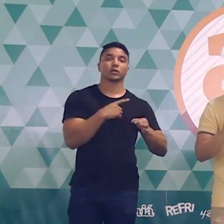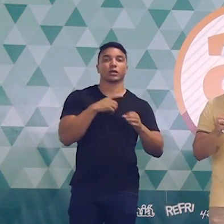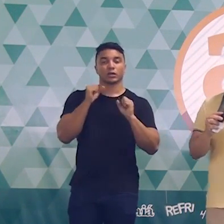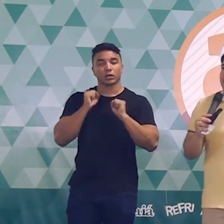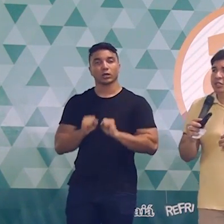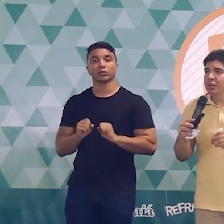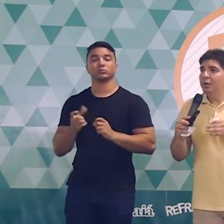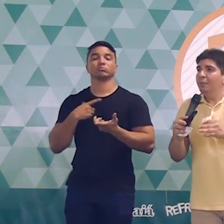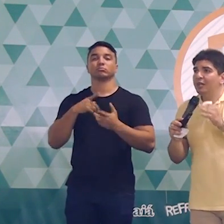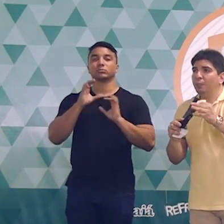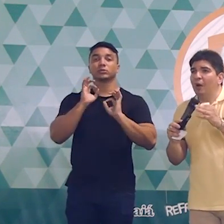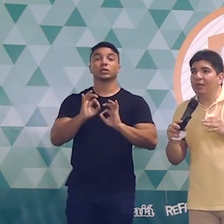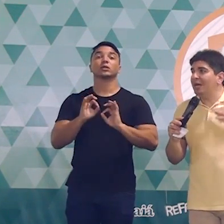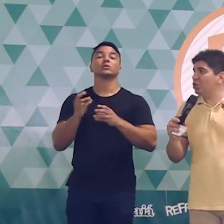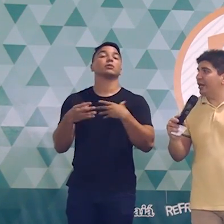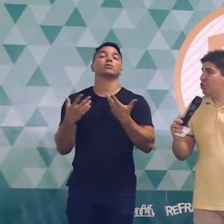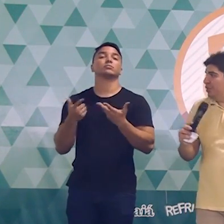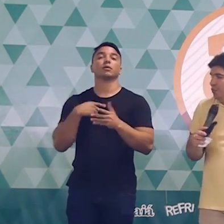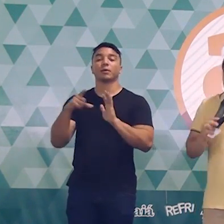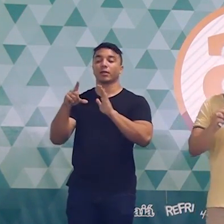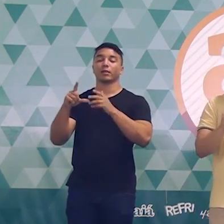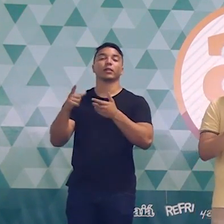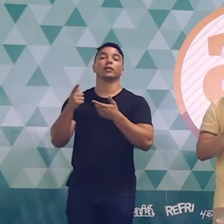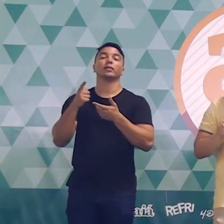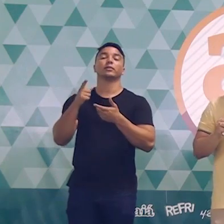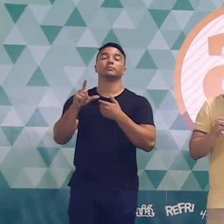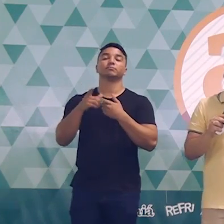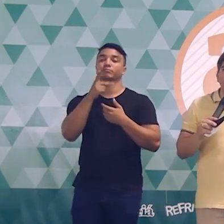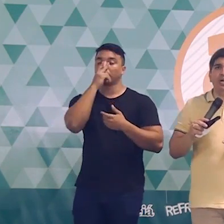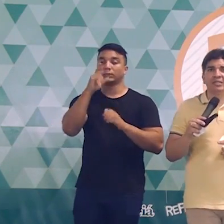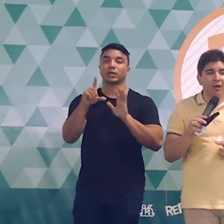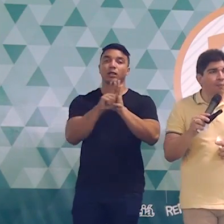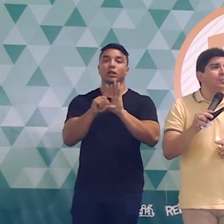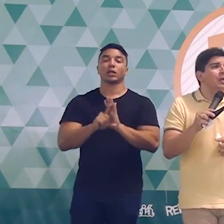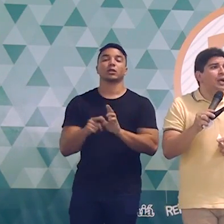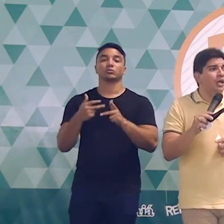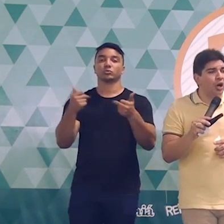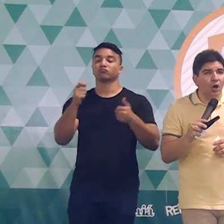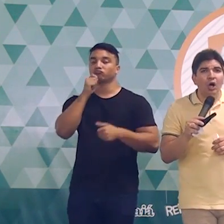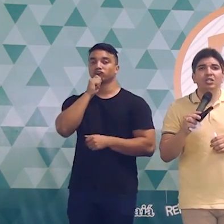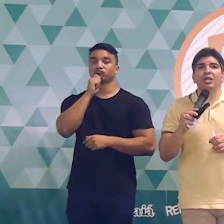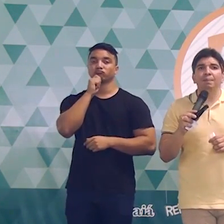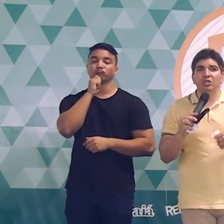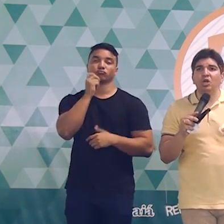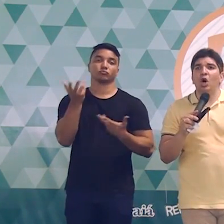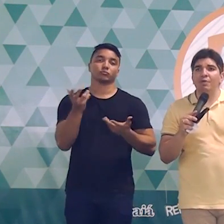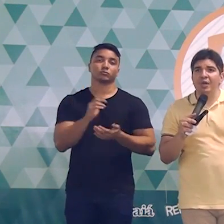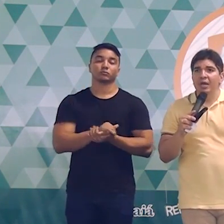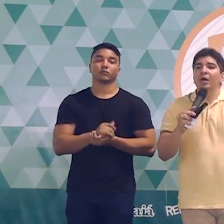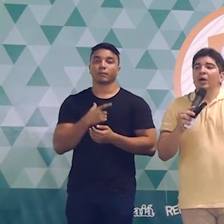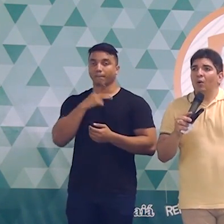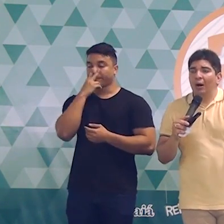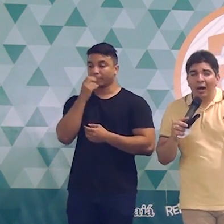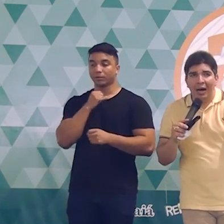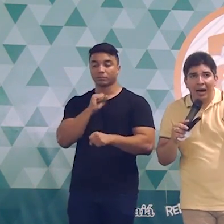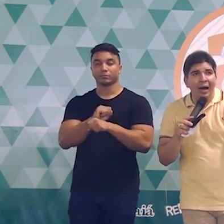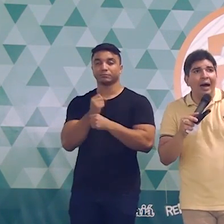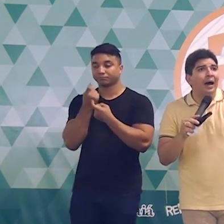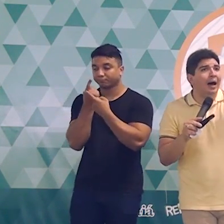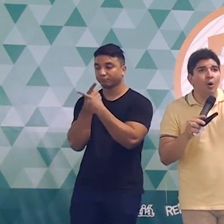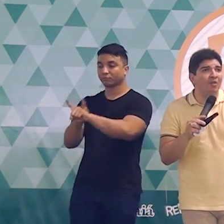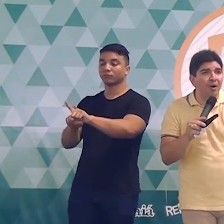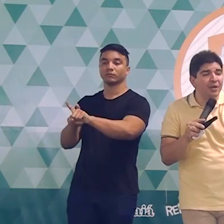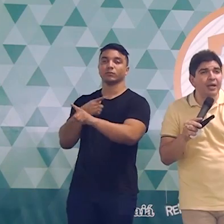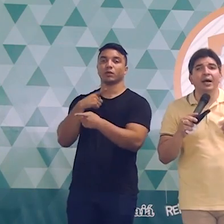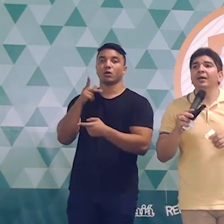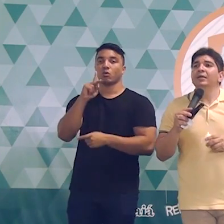para essa comunidade, mas o poder legislativo ainda não aprovou uma legislação rigorosa que possa coibir